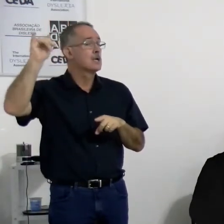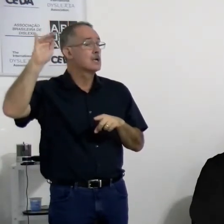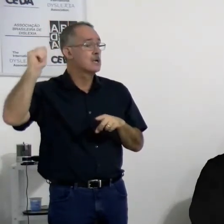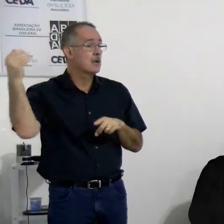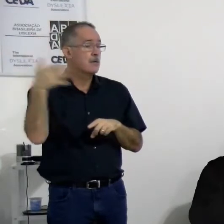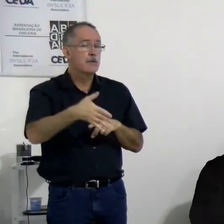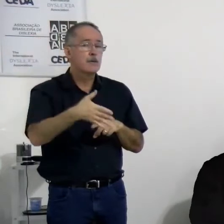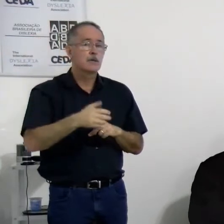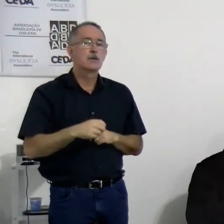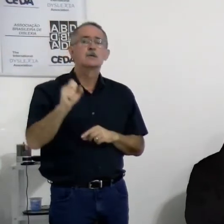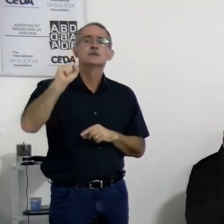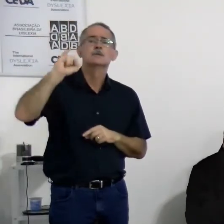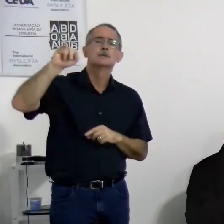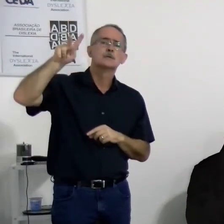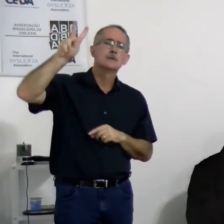era Silvia. Isso. Silvia!